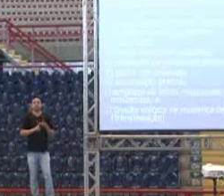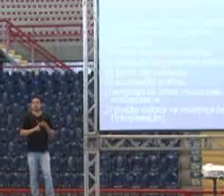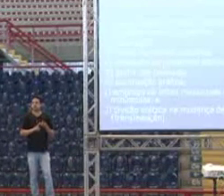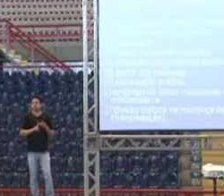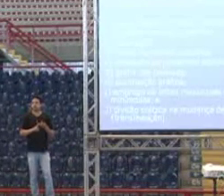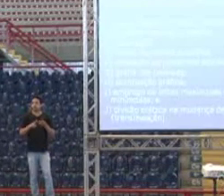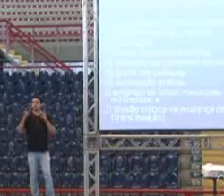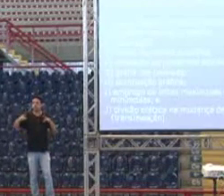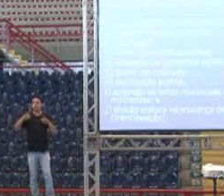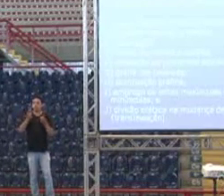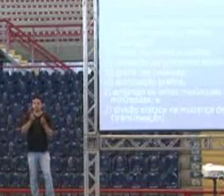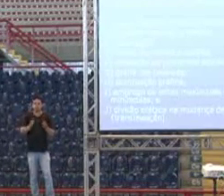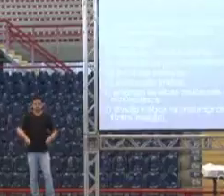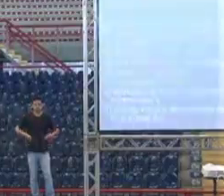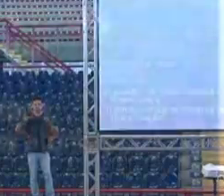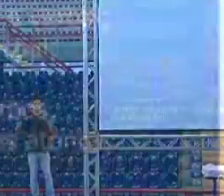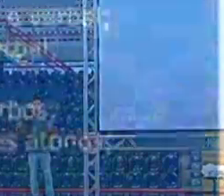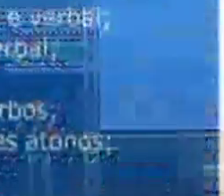Está jogando dinheiro fora.